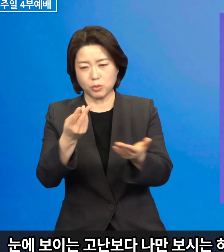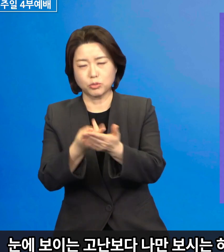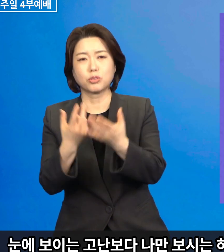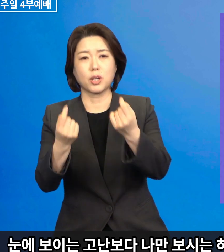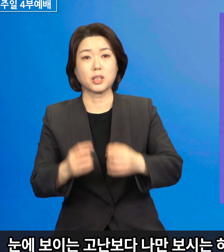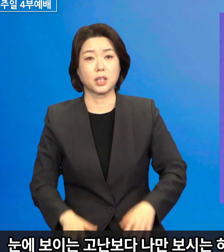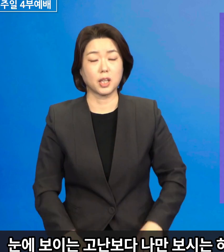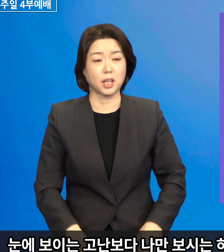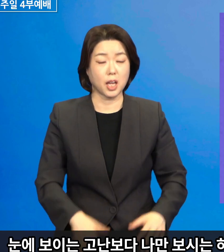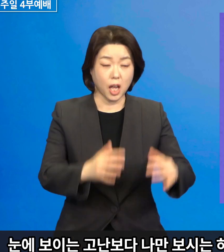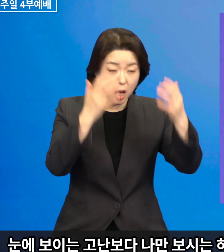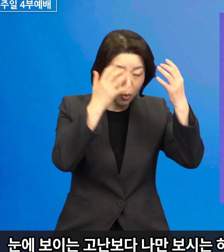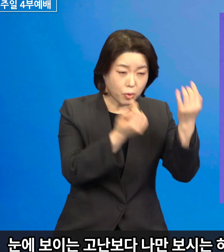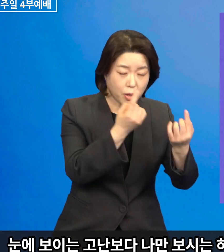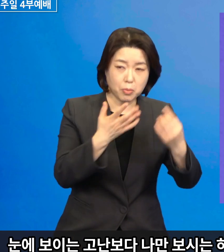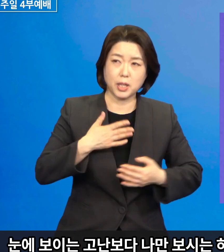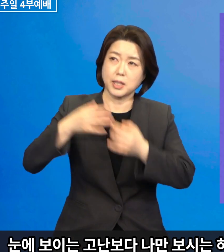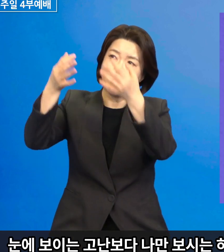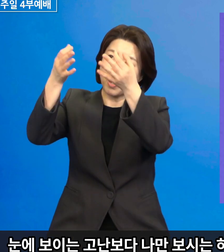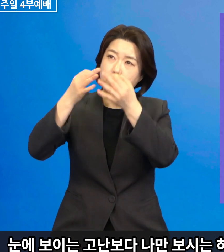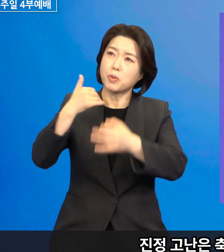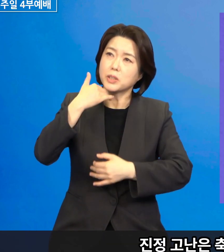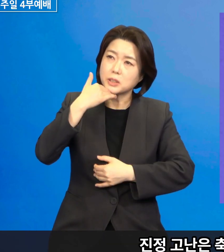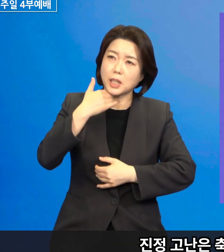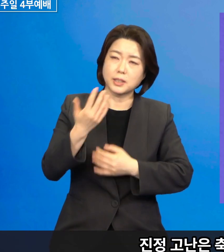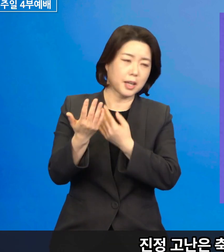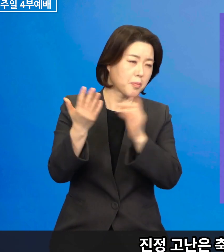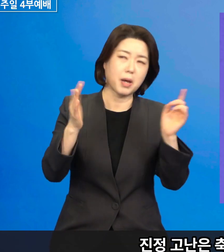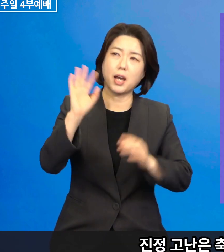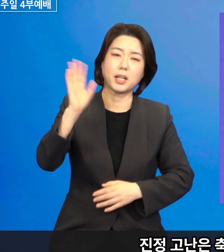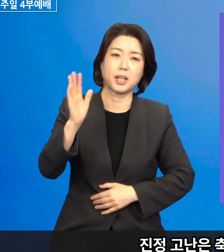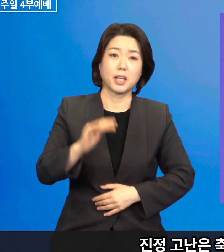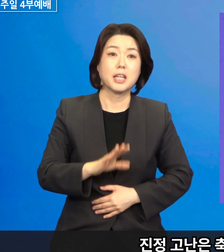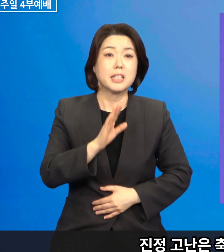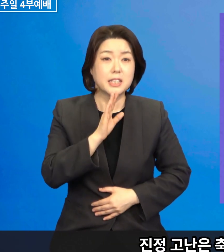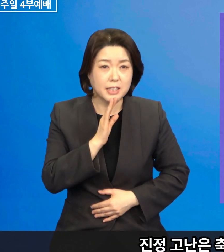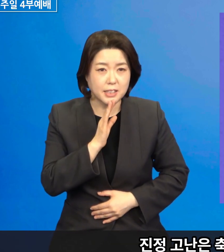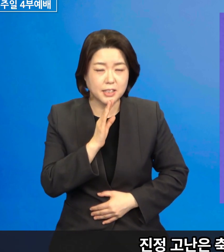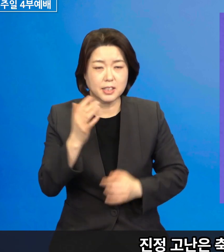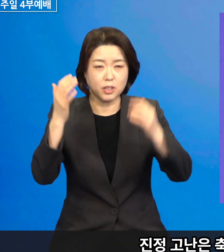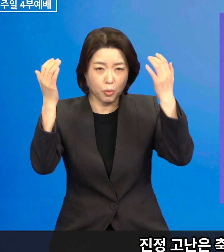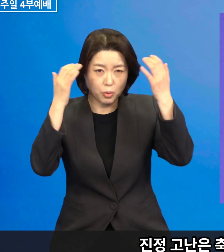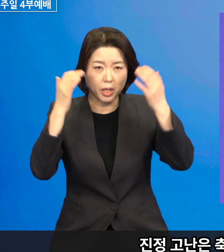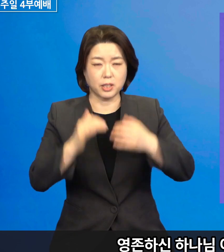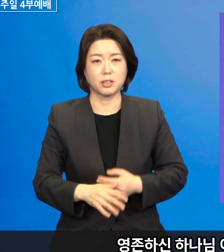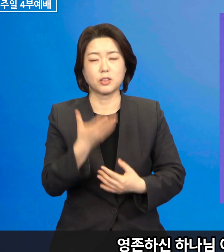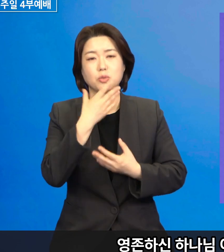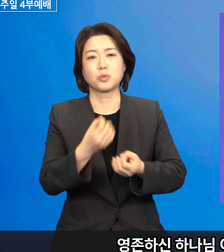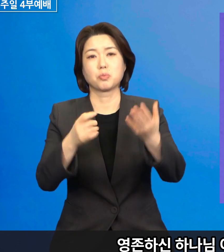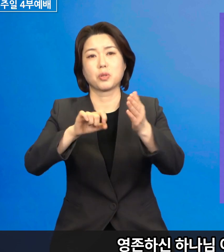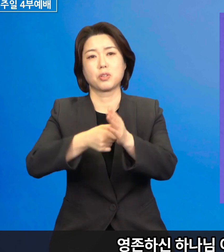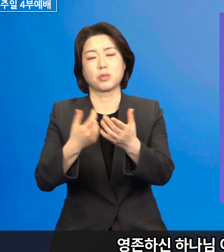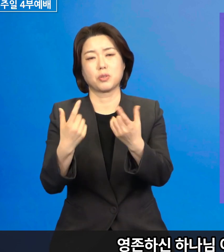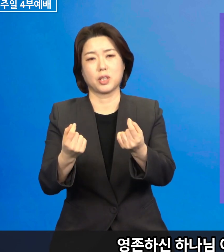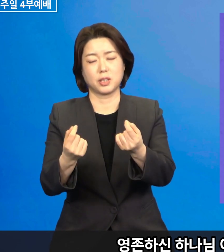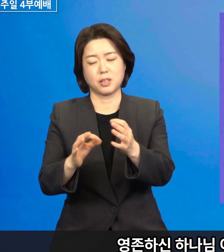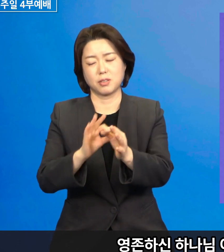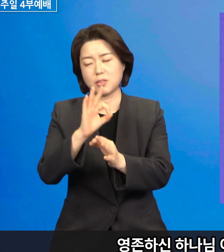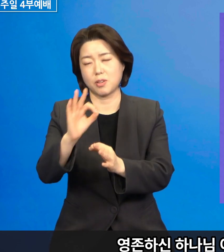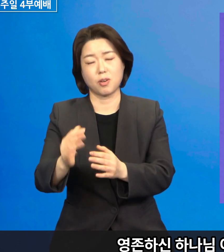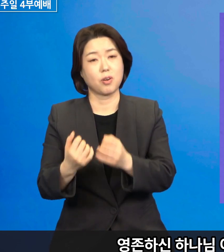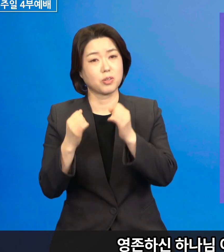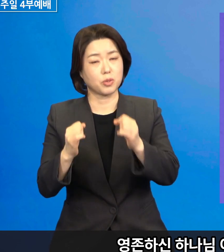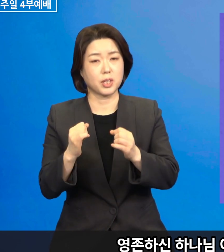고난보다 나만 보시는 하나님의 기다림을 외면하지 않겠습니다. 진정 고난은 축복의 열쇠입니다. 영존하시는 하나님